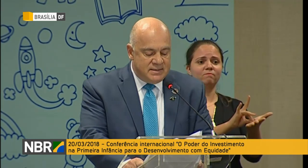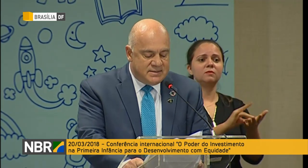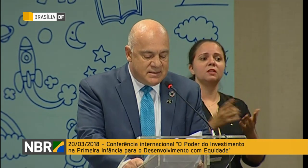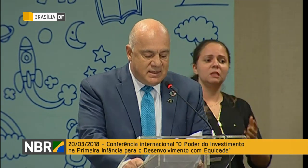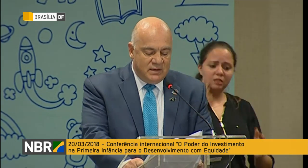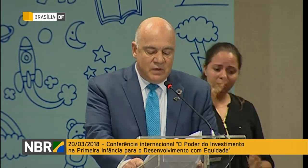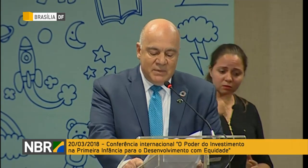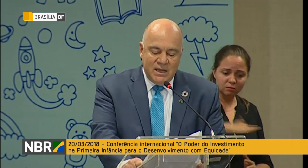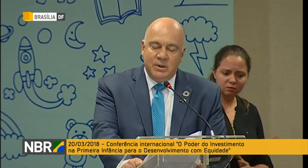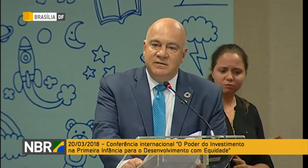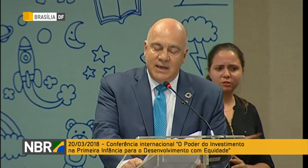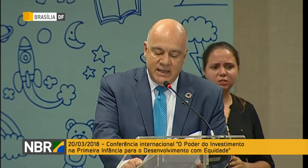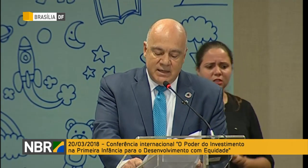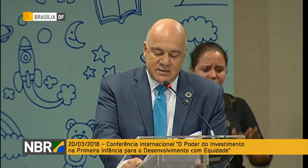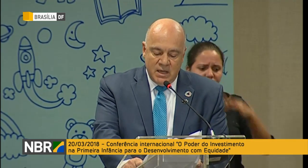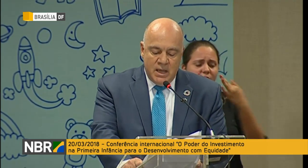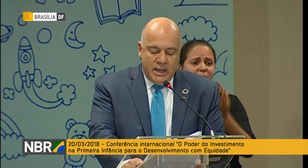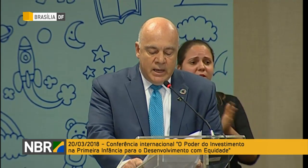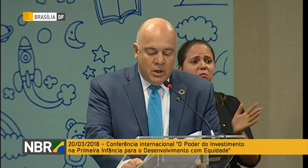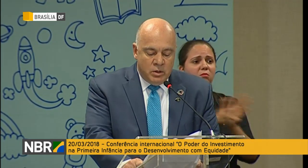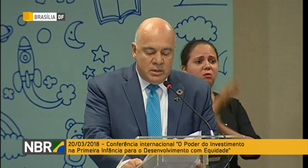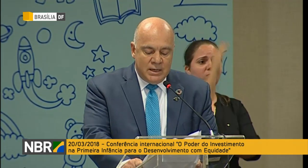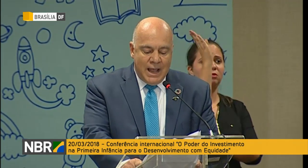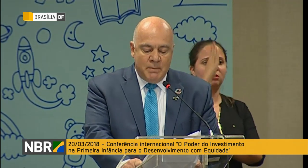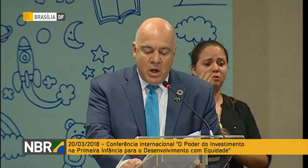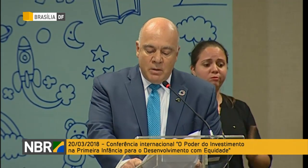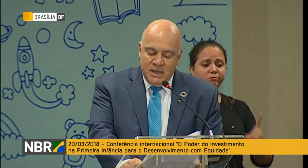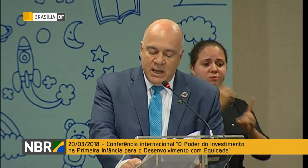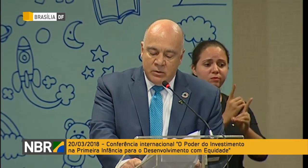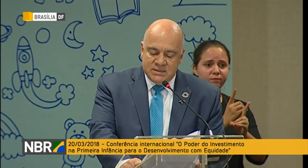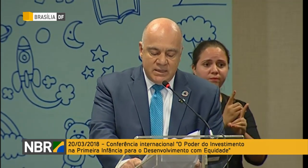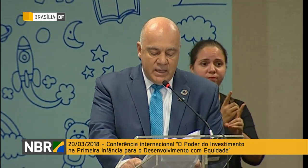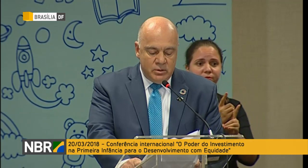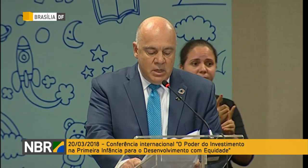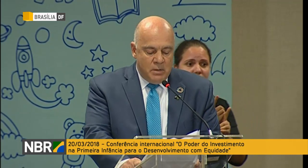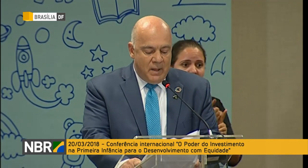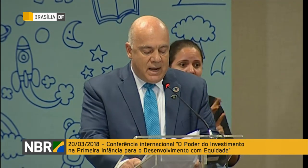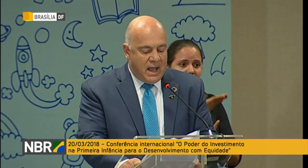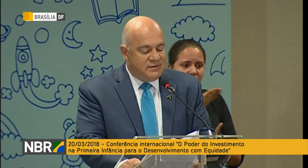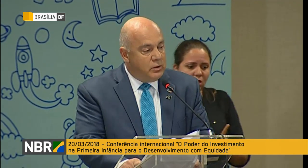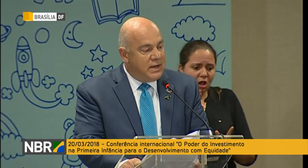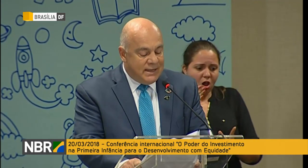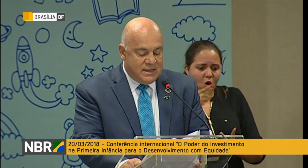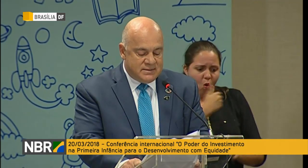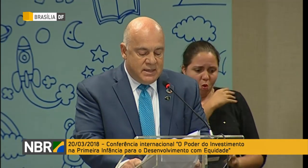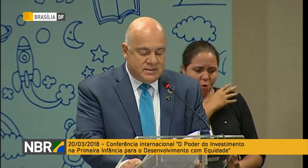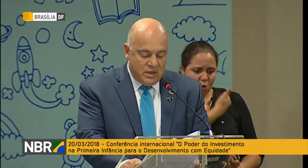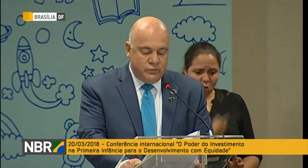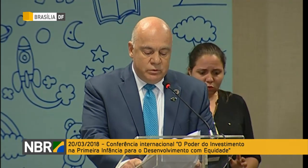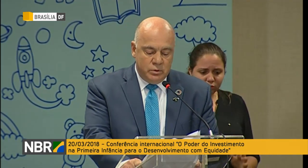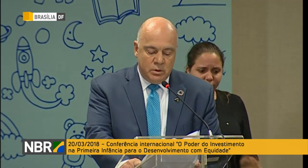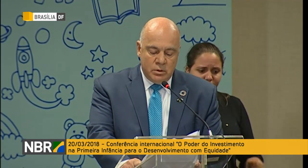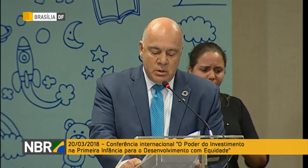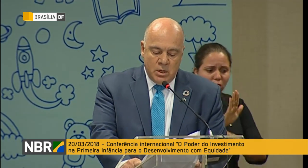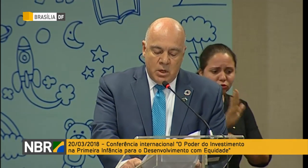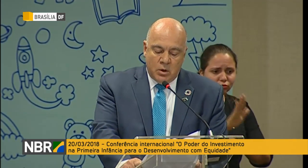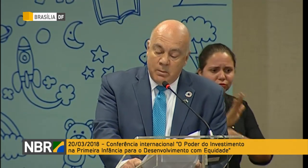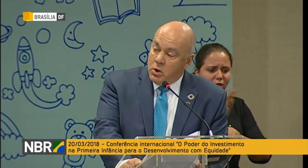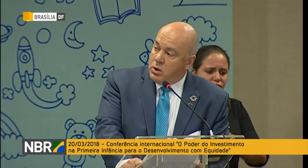as crianças e as famílias brasileiras encontrem a mão amiga do Estado para assegurar-lhes seu